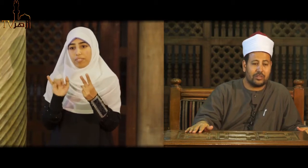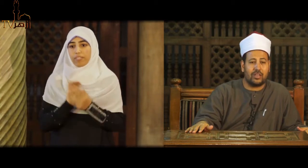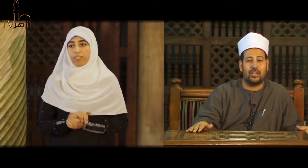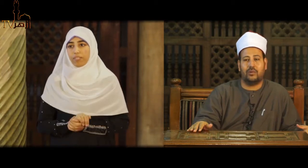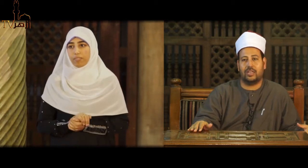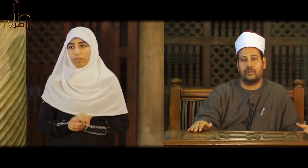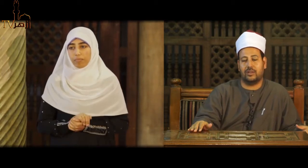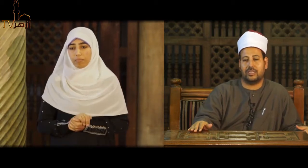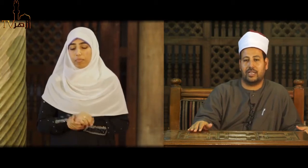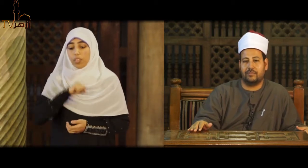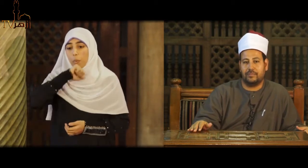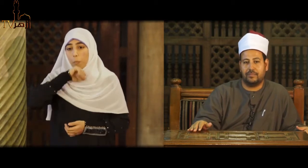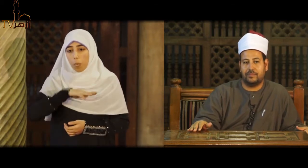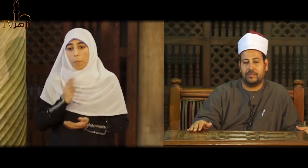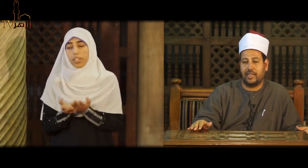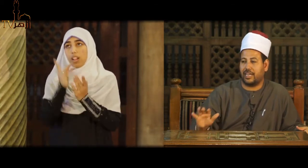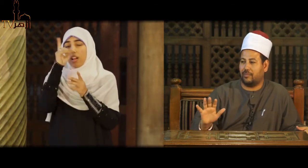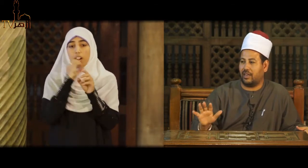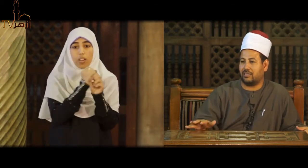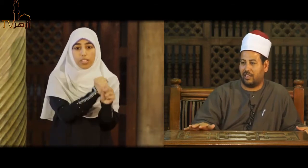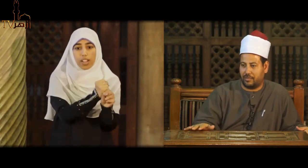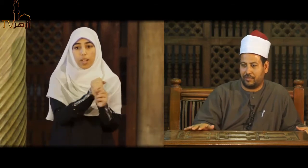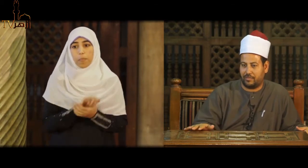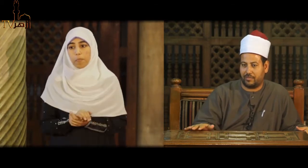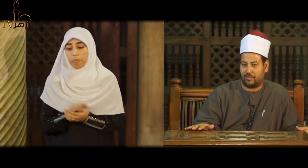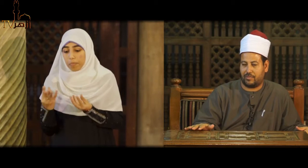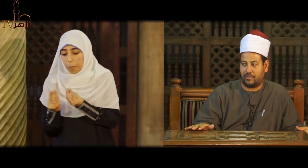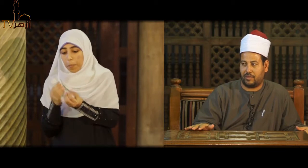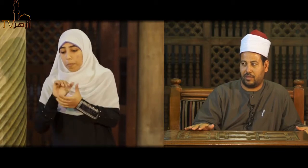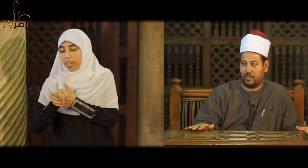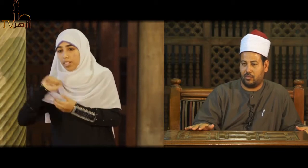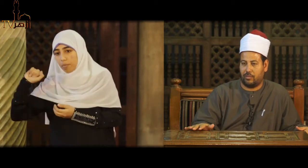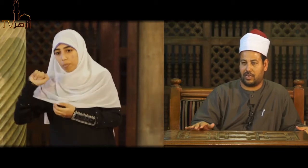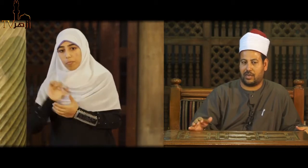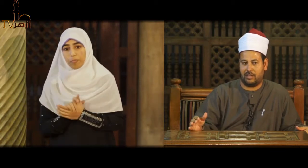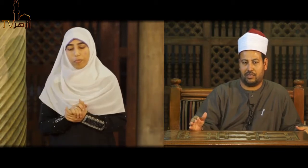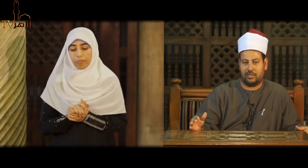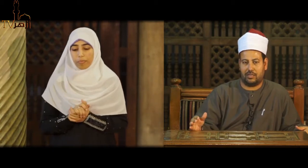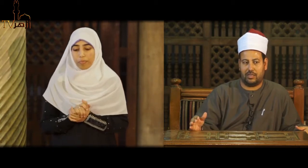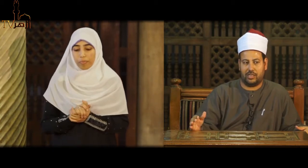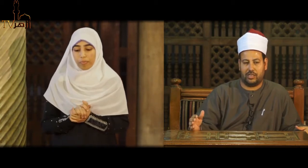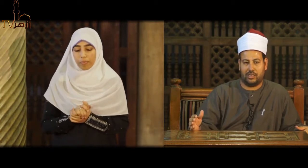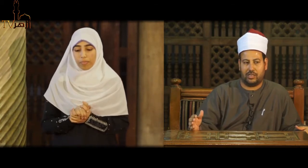النبي صلى الله عليه وآله وسلم كان مع أصحابه، ومر